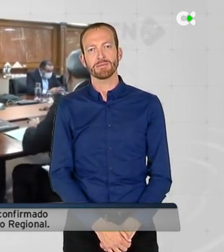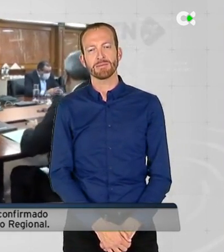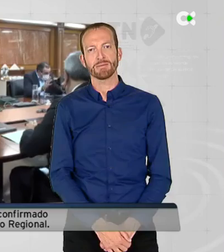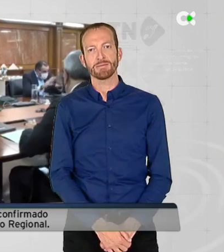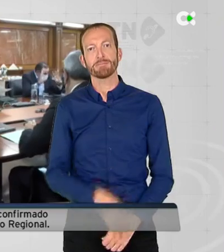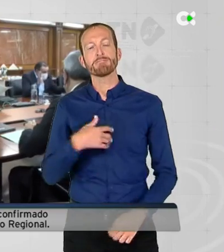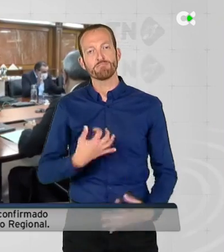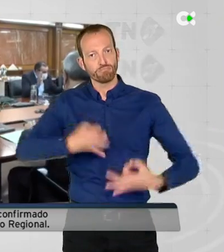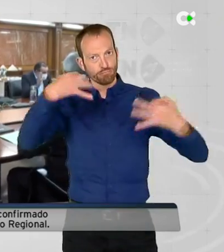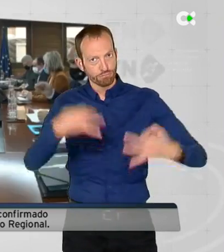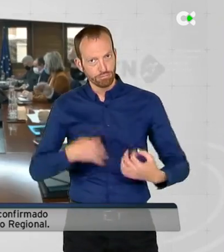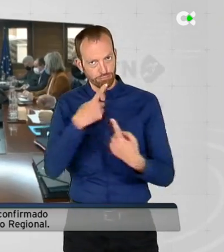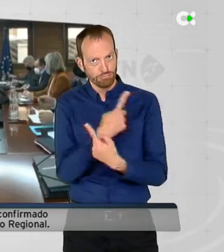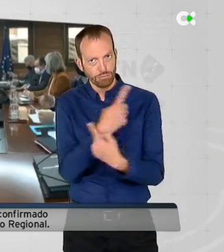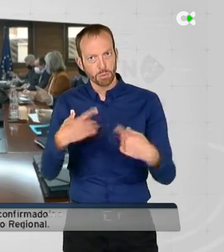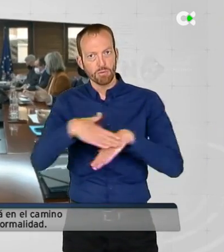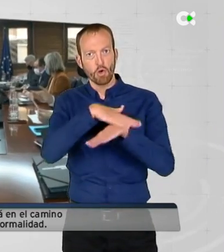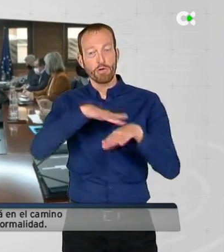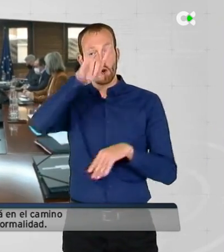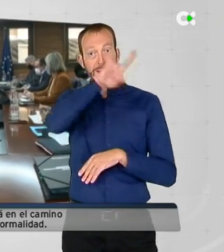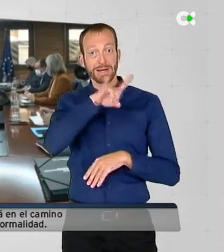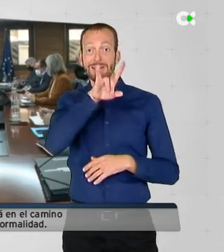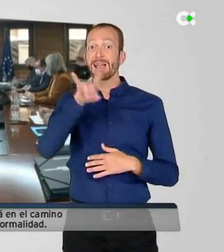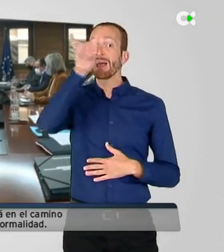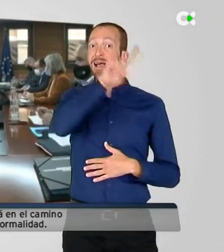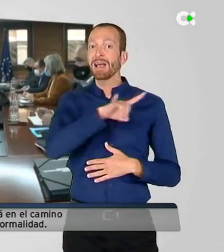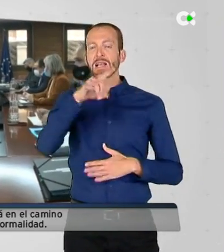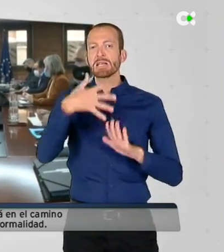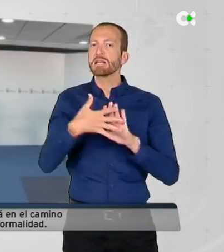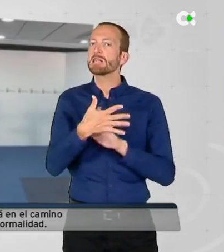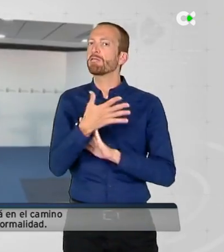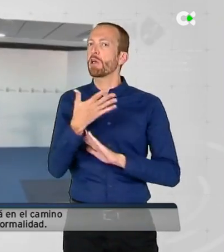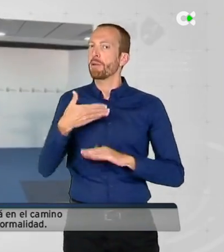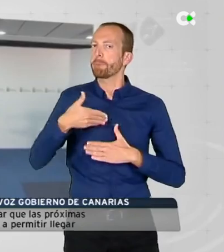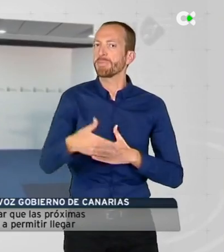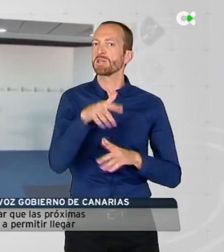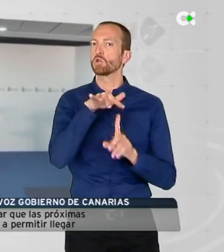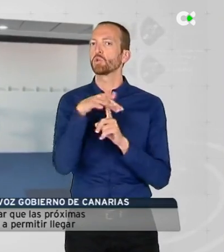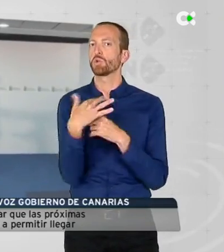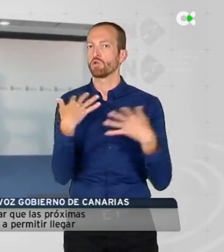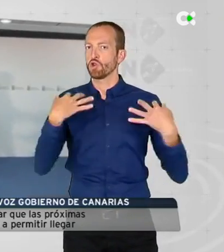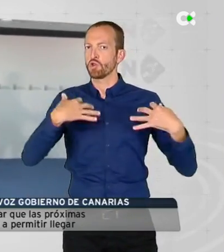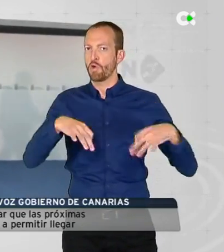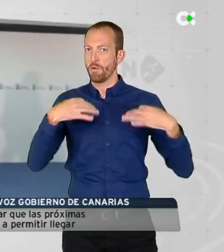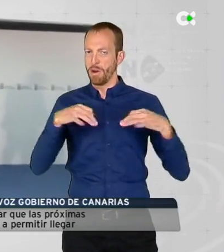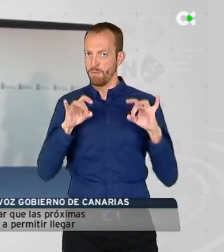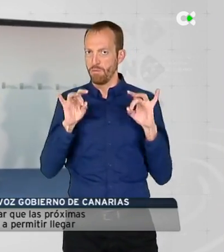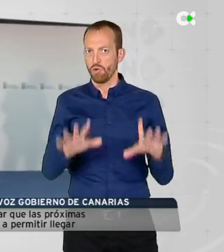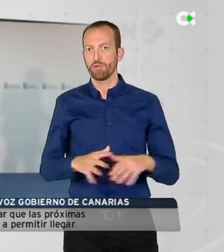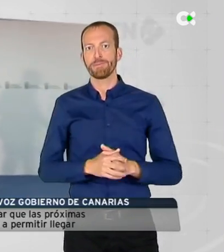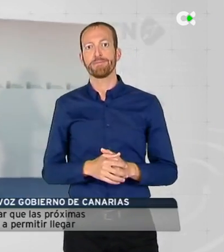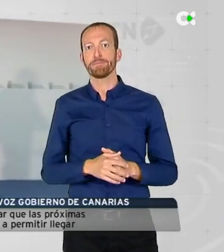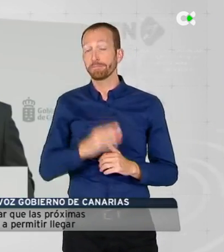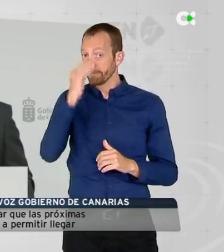Así lo ha confirmado el gobierno regional. Canarias está en el camino hacia la normalidad. Todo parece indicar que las